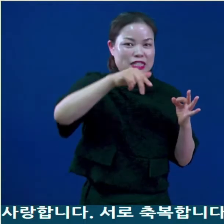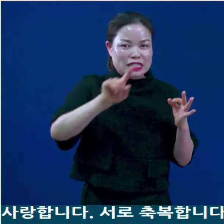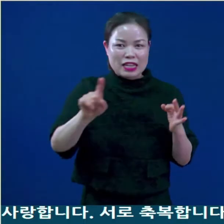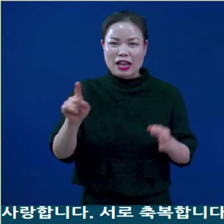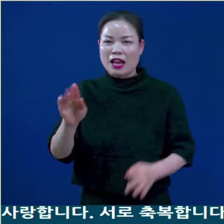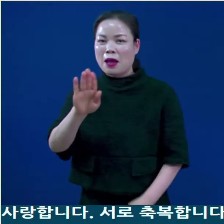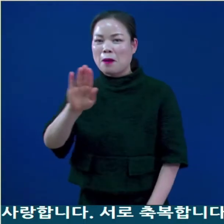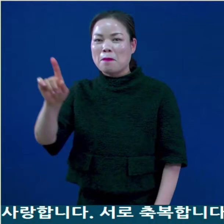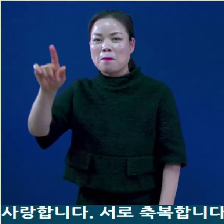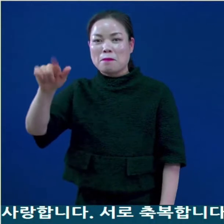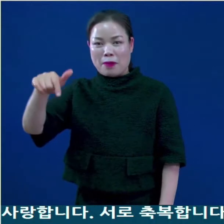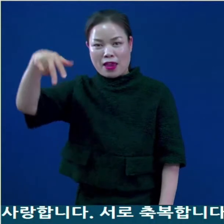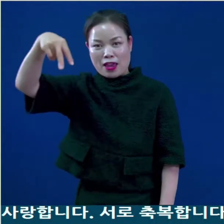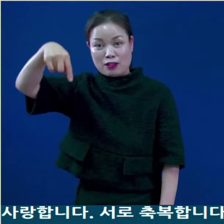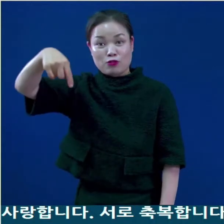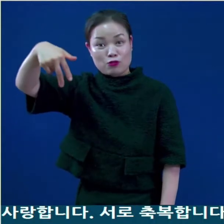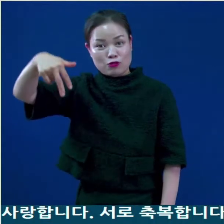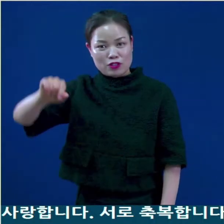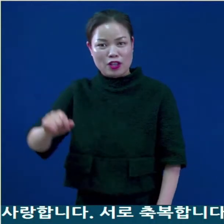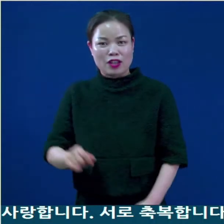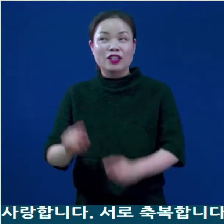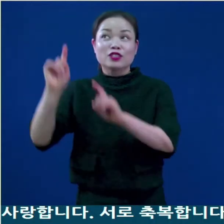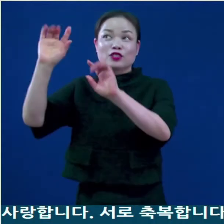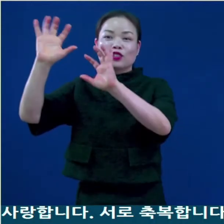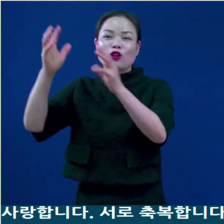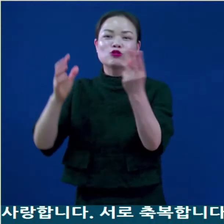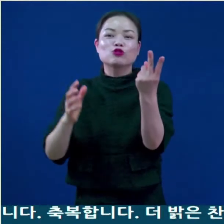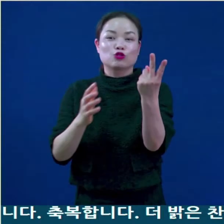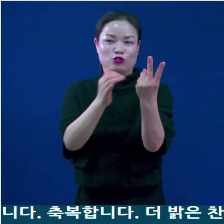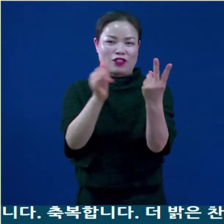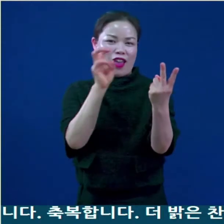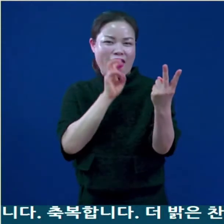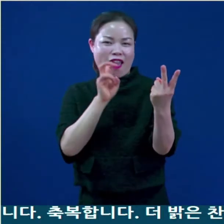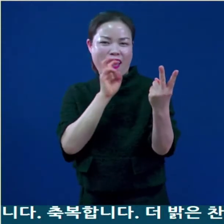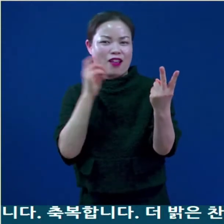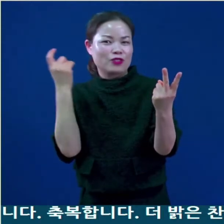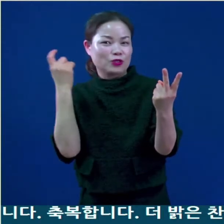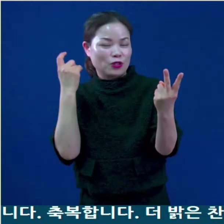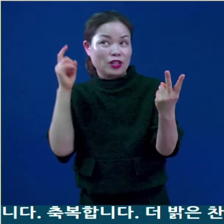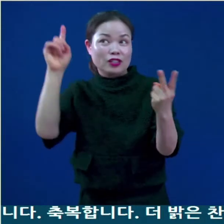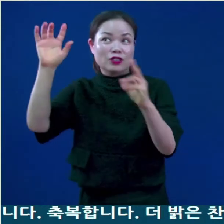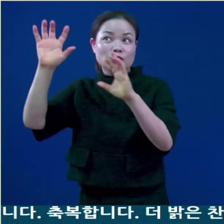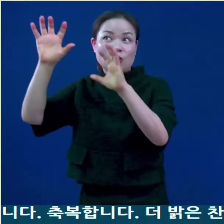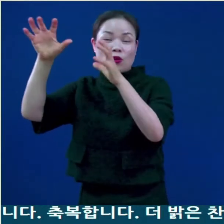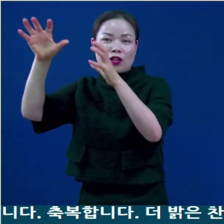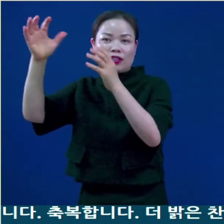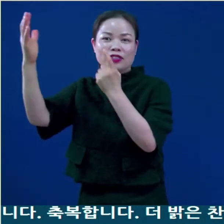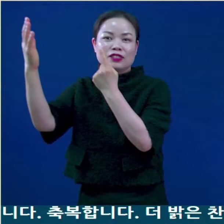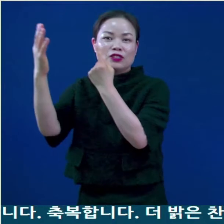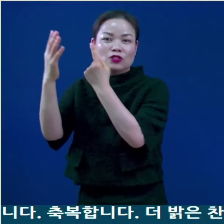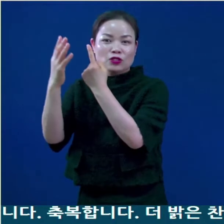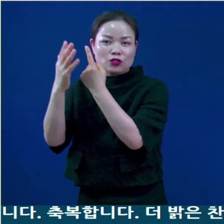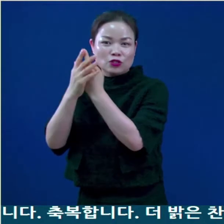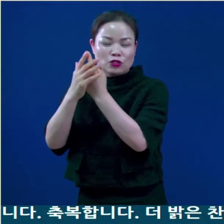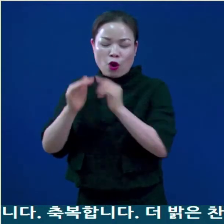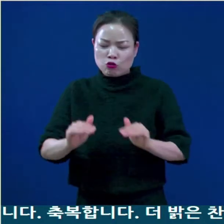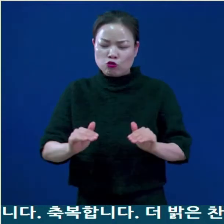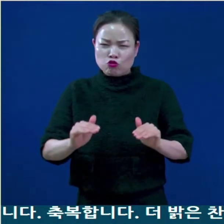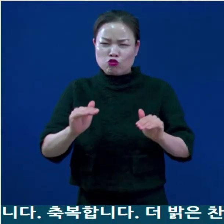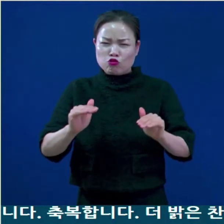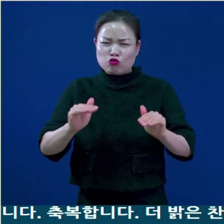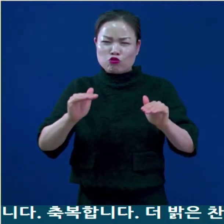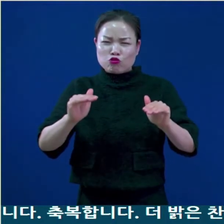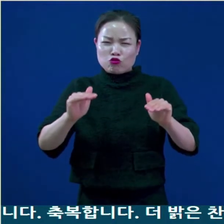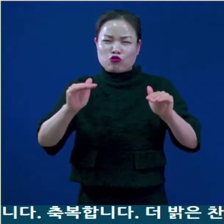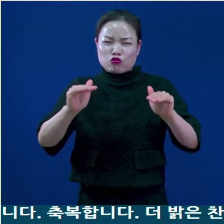이름하여 천국 두엣이라고 부릅니다. 왜 그러냐면요, 천국의 속성이 쑥쑥자라는